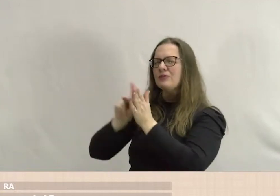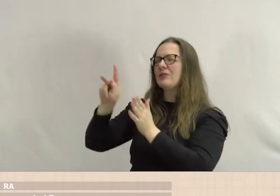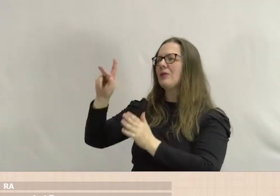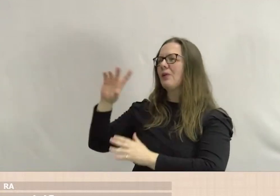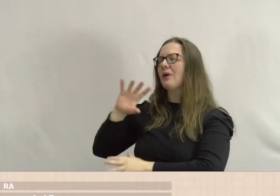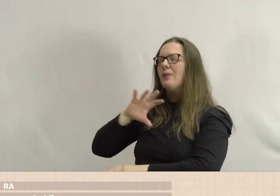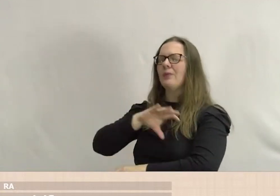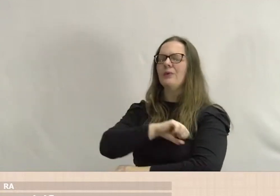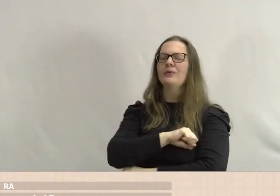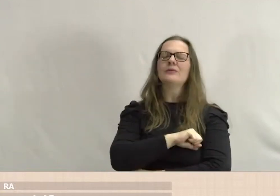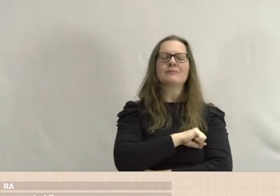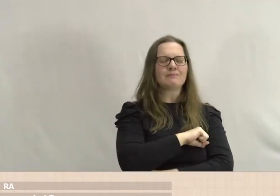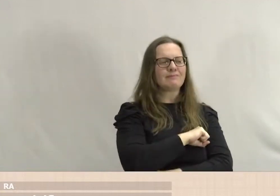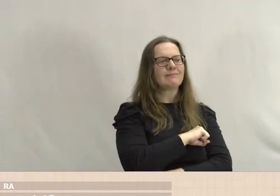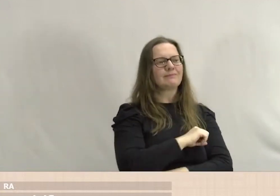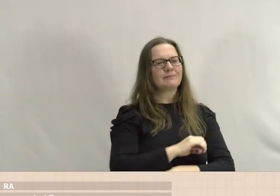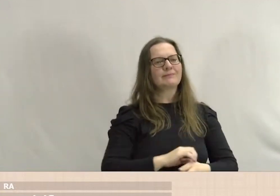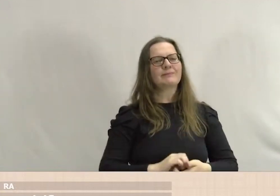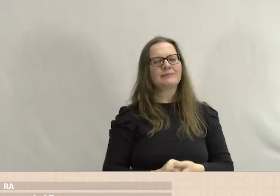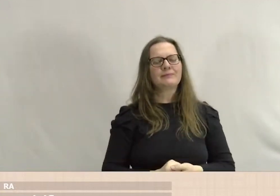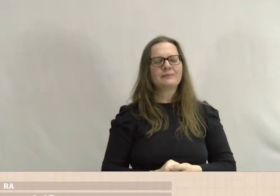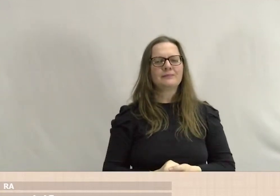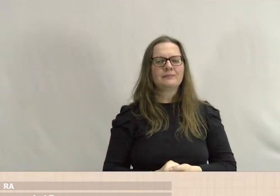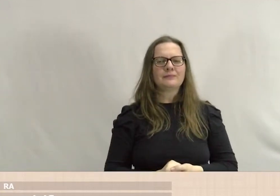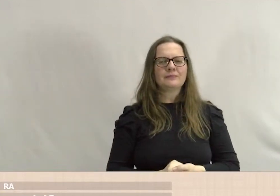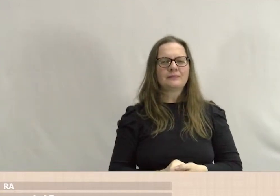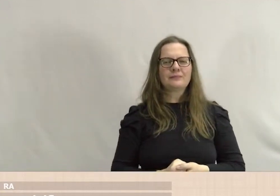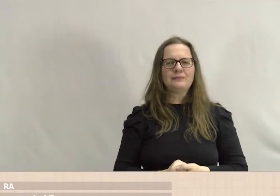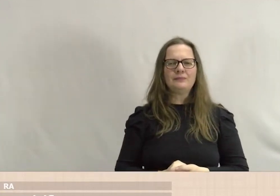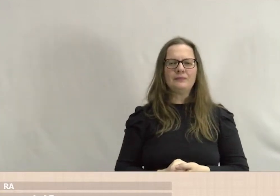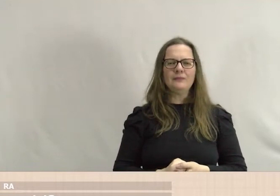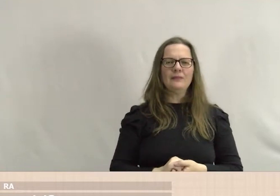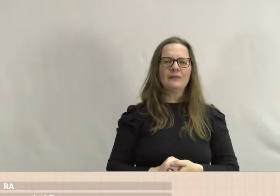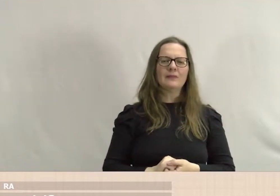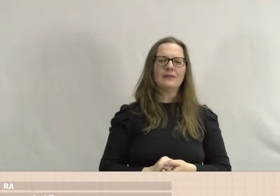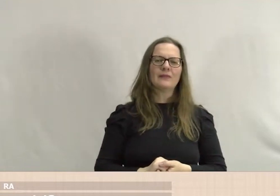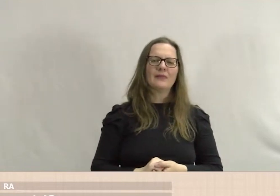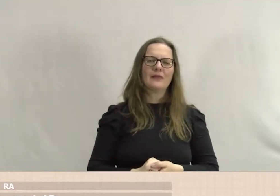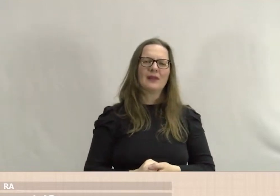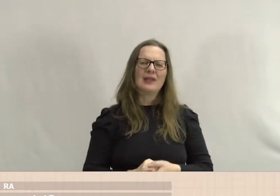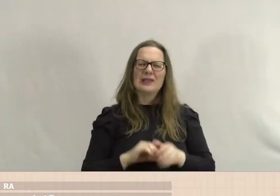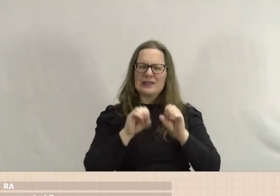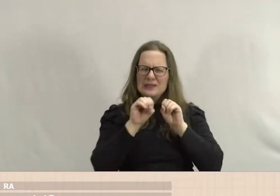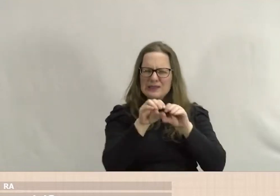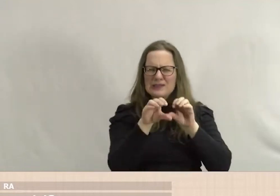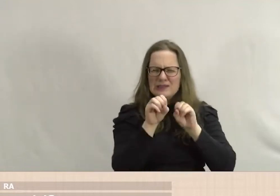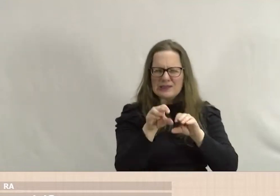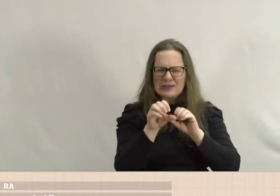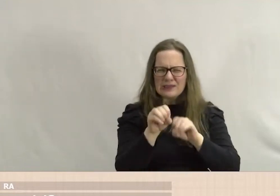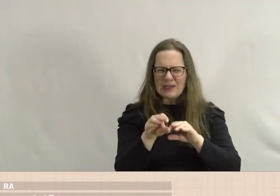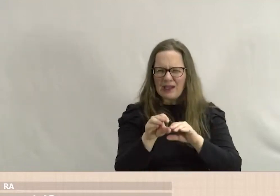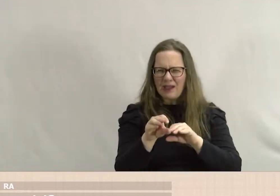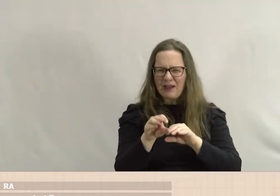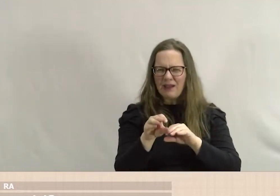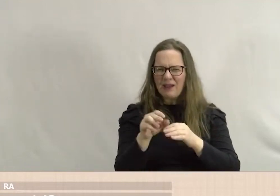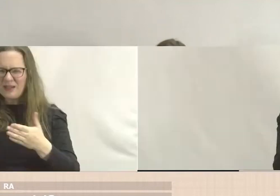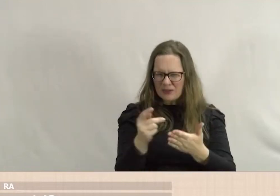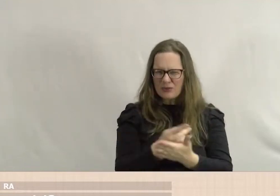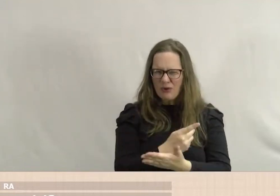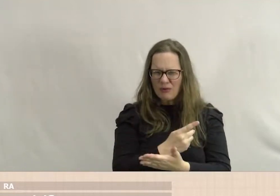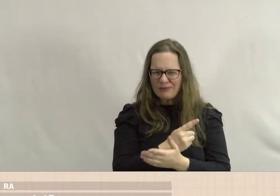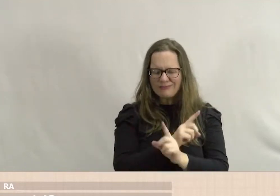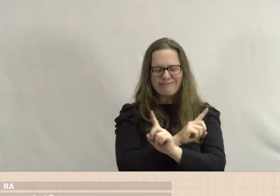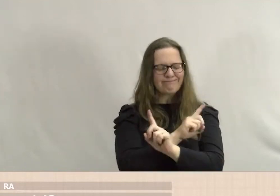Irmãos, a solução não está em alguém te ensinar que você não deve mais